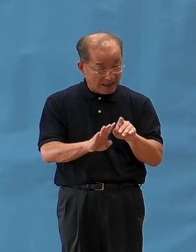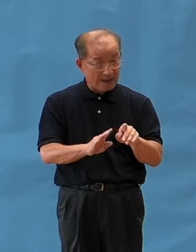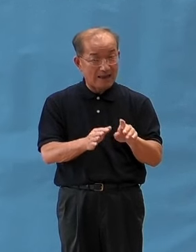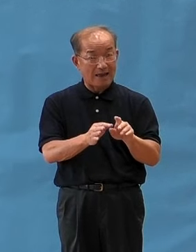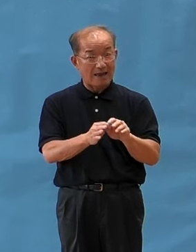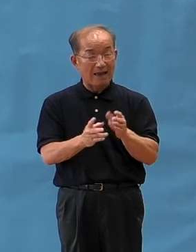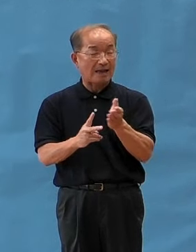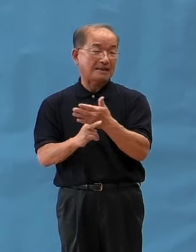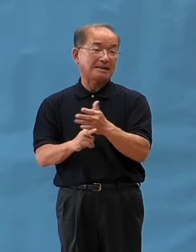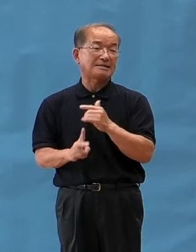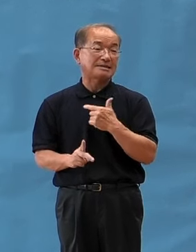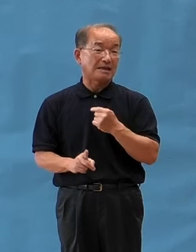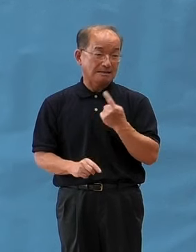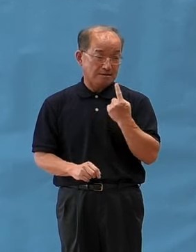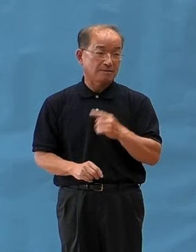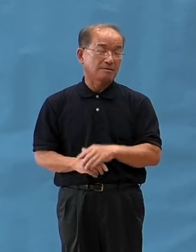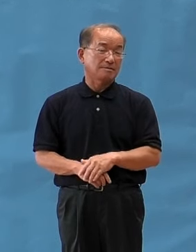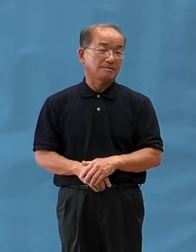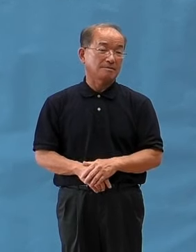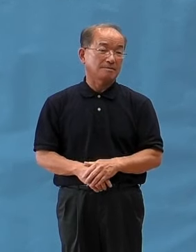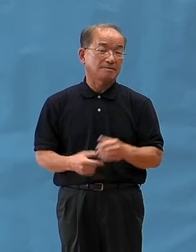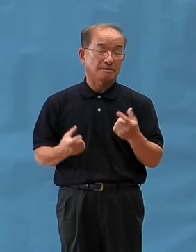ますけど、やっぱり